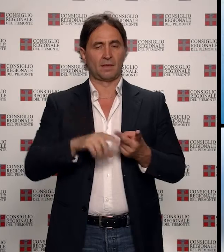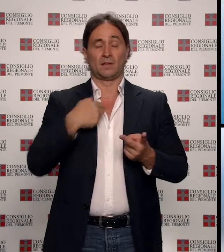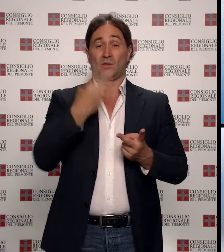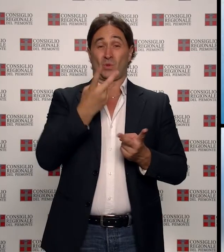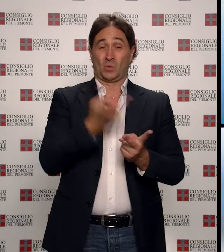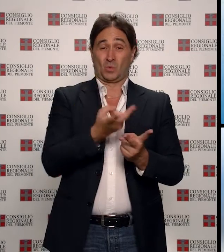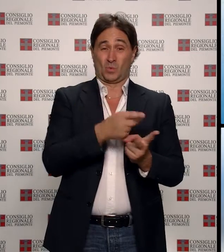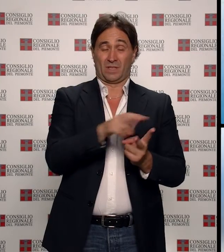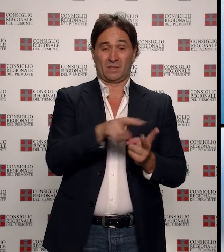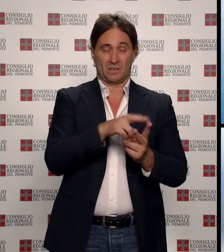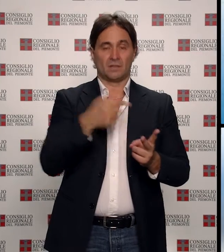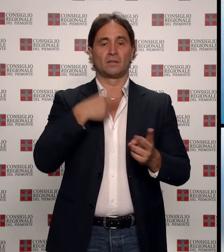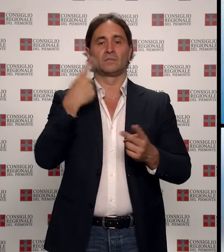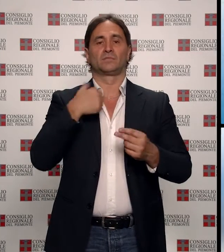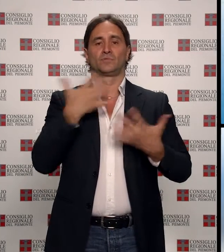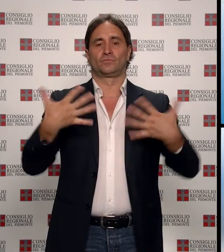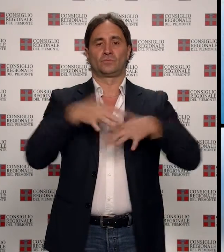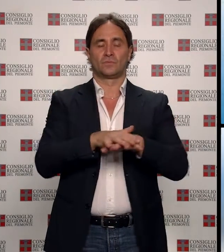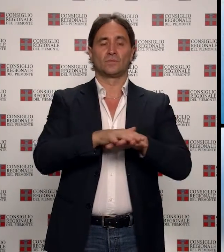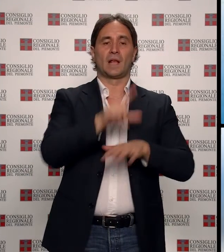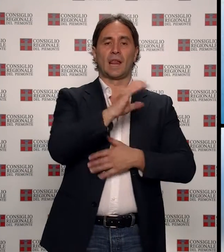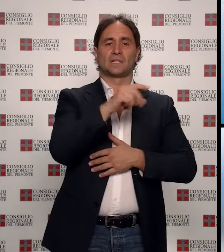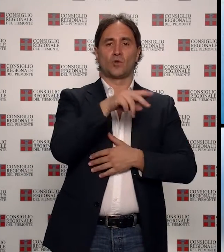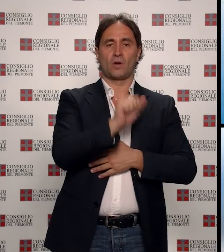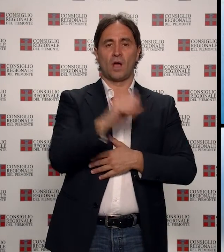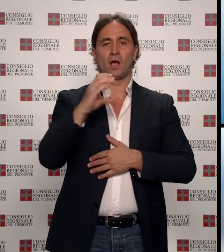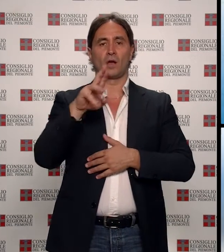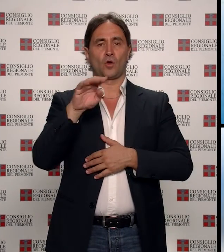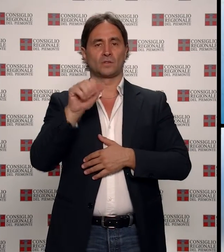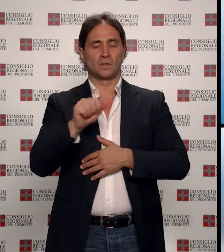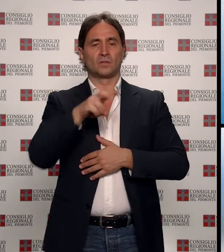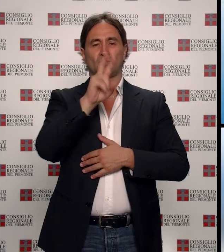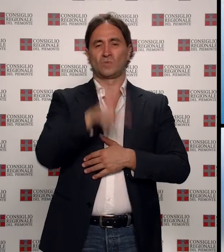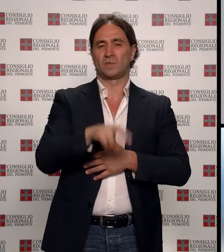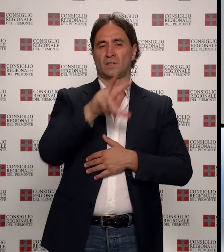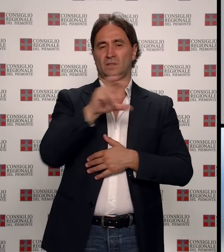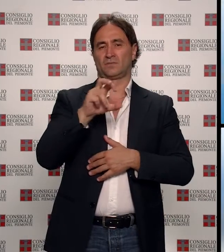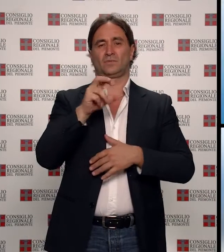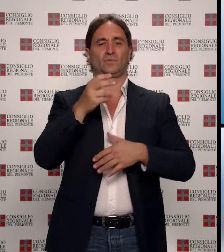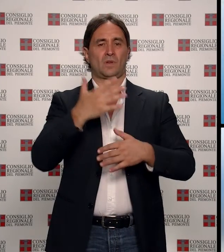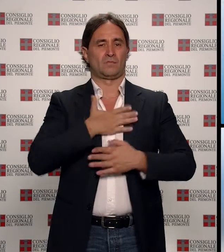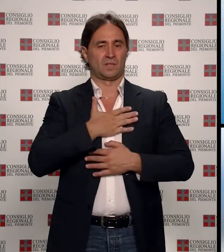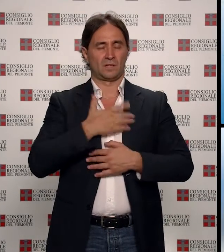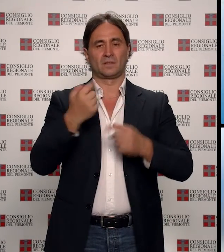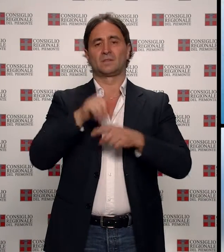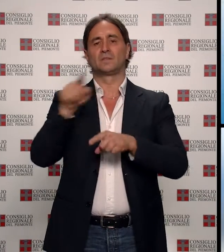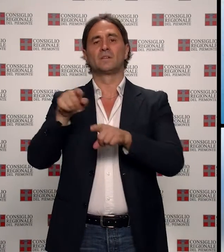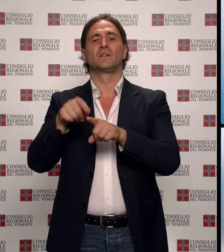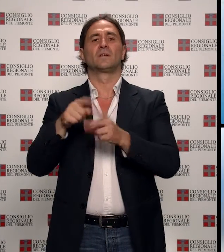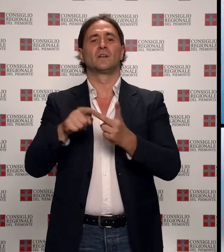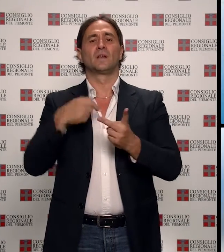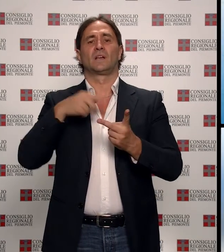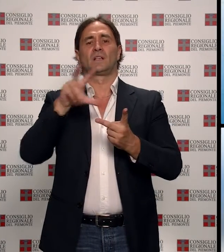sono nati rispettivamente dalla fusione di Lessona e Crosa, 2.835 abitanti, e di Viganella e Seppiana,